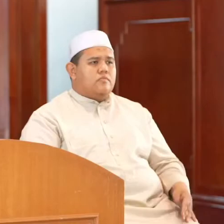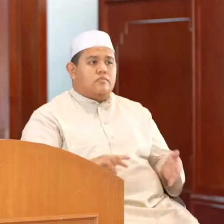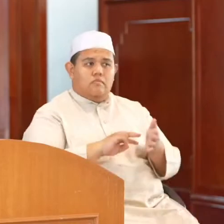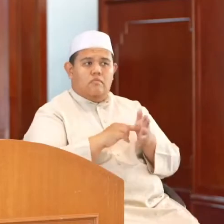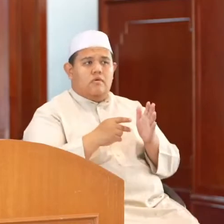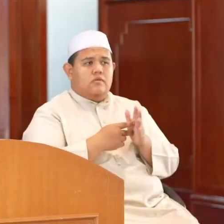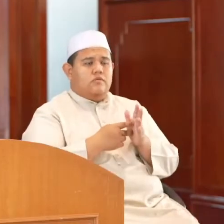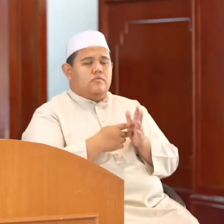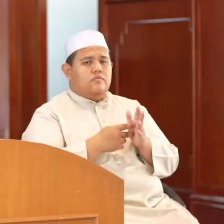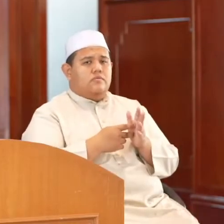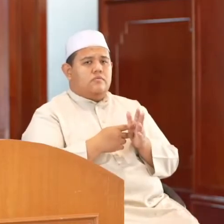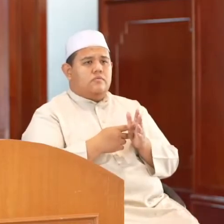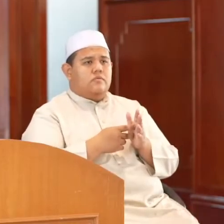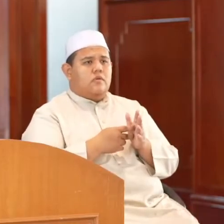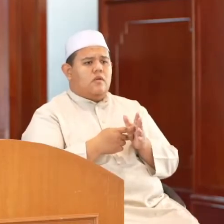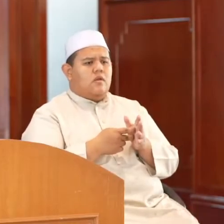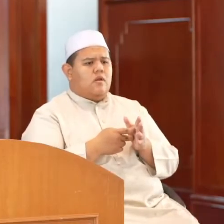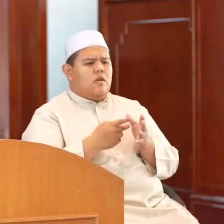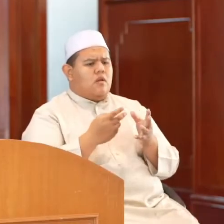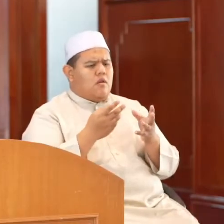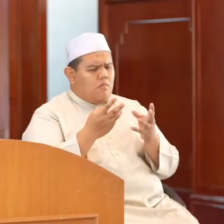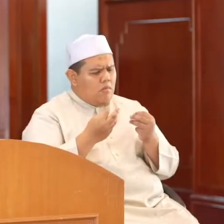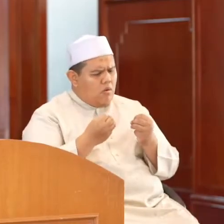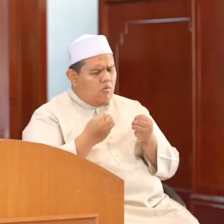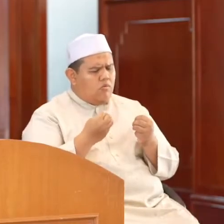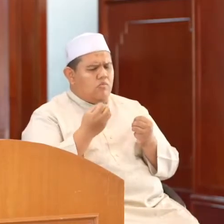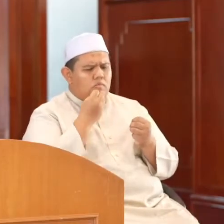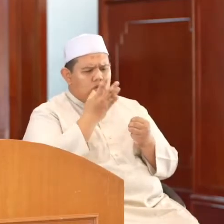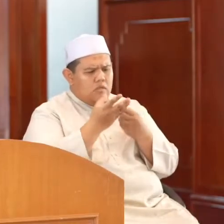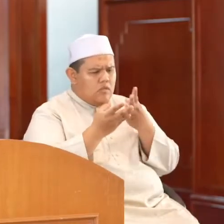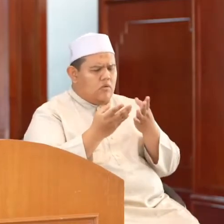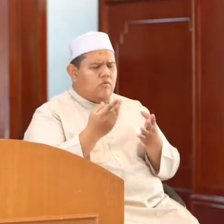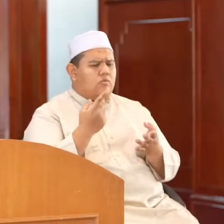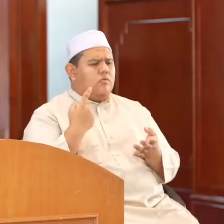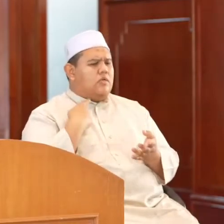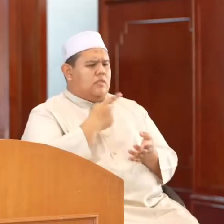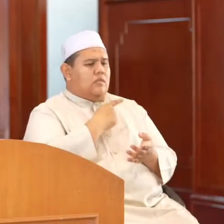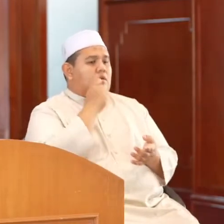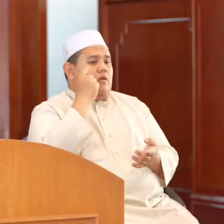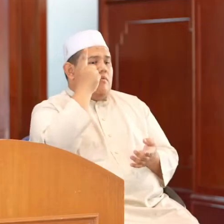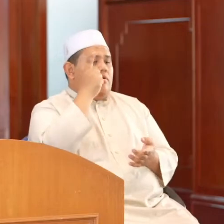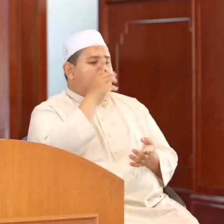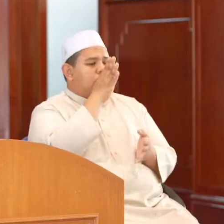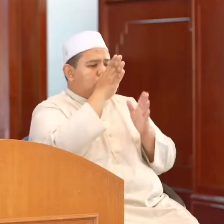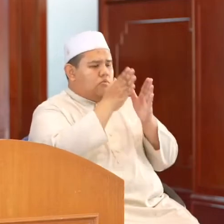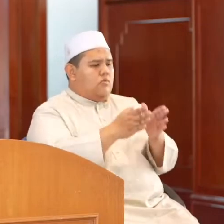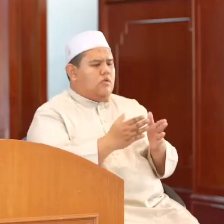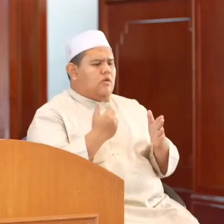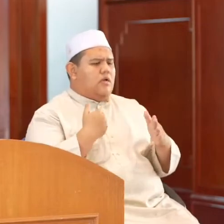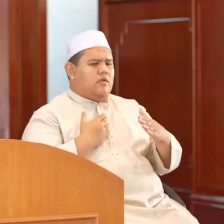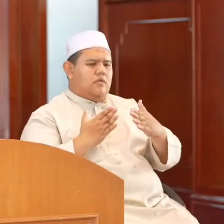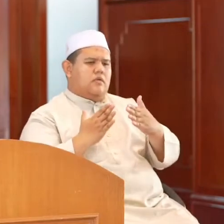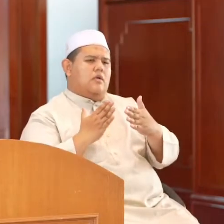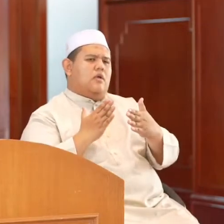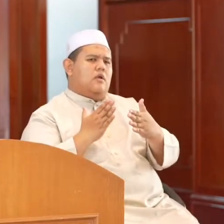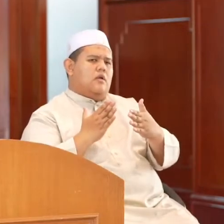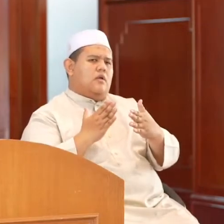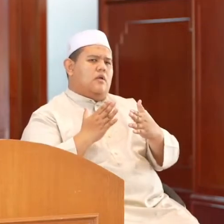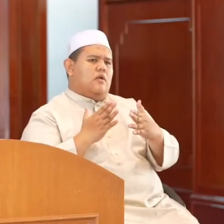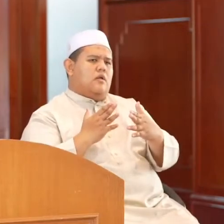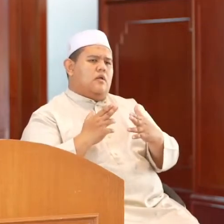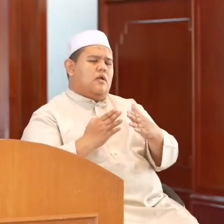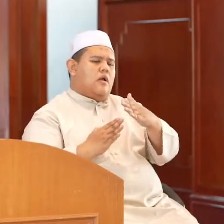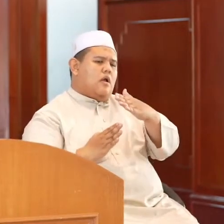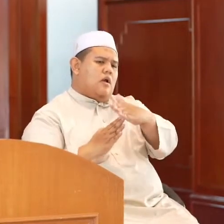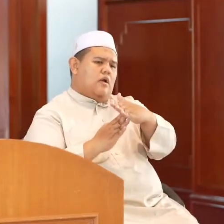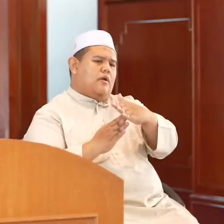Maknanya nak menginsafkan kita bahawa seseorang itu ada limit dia, ada hebat